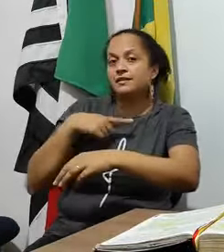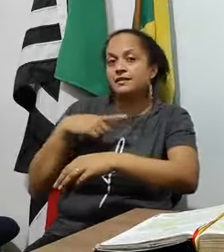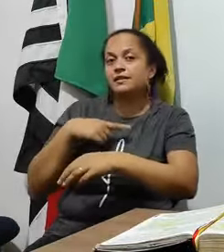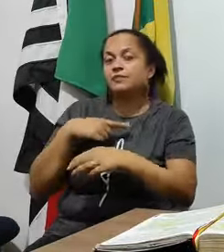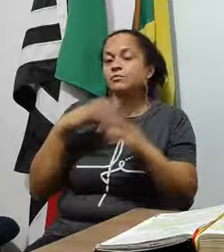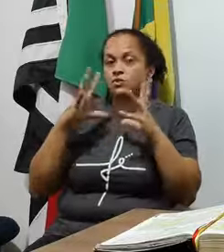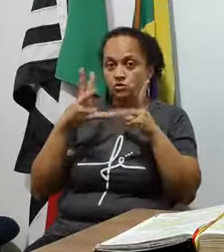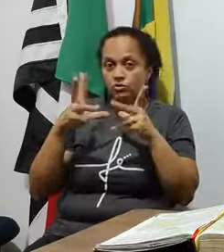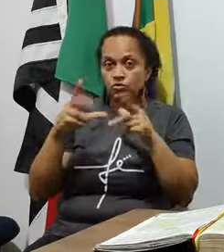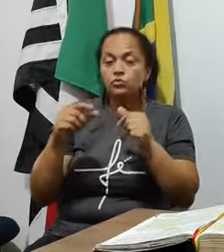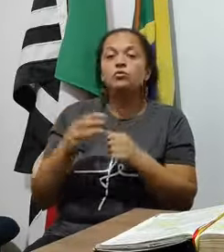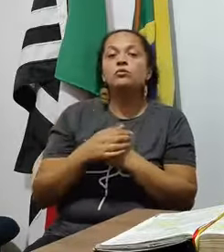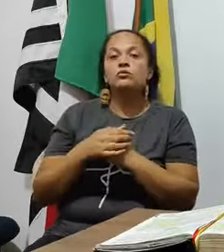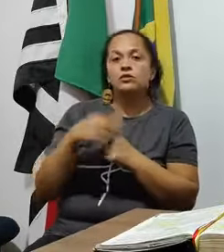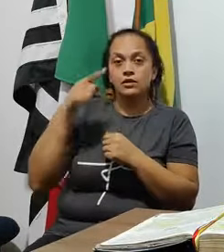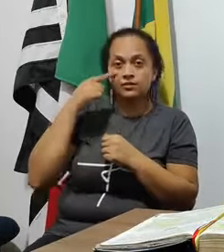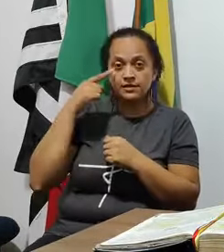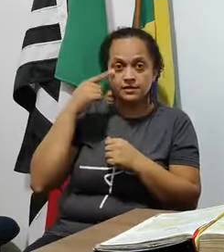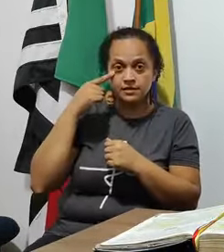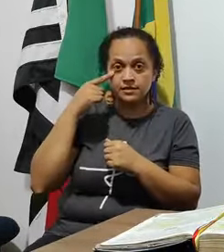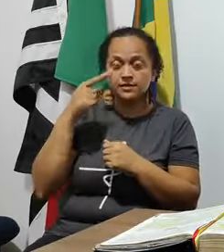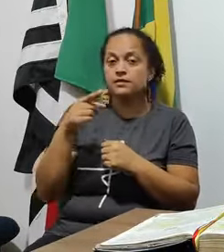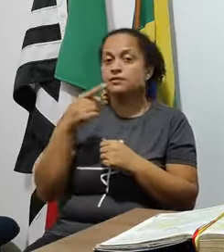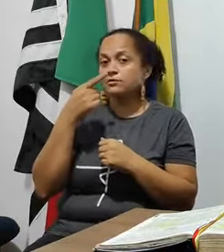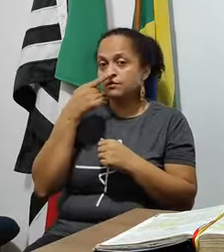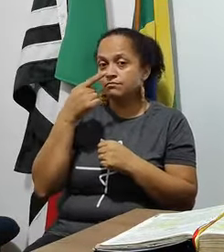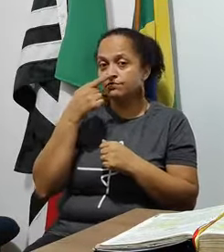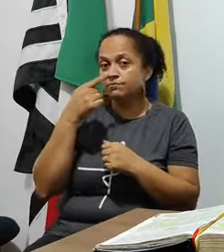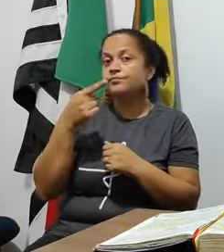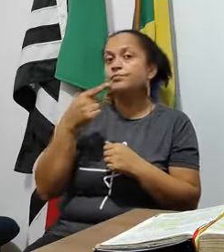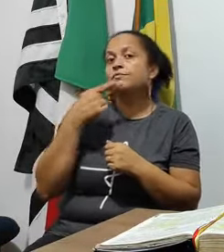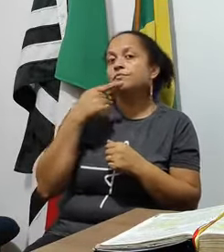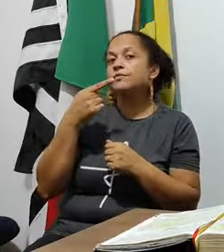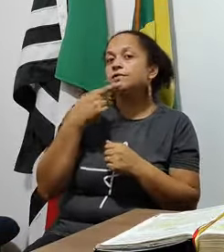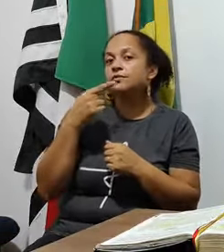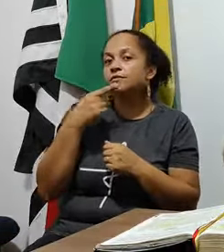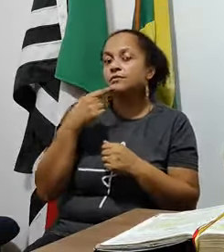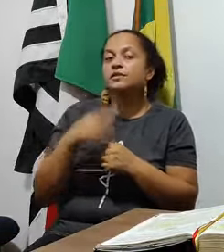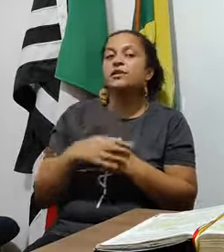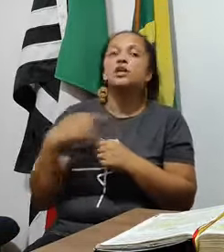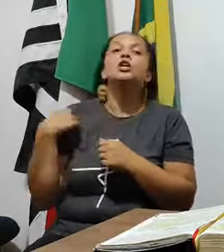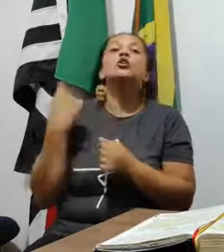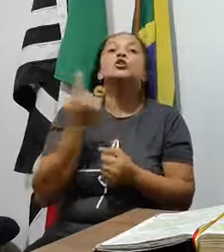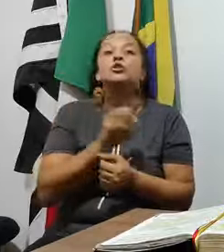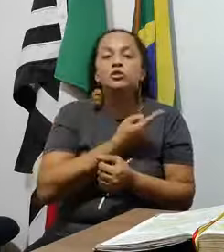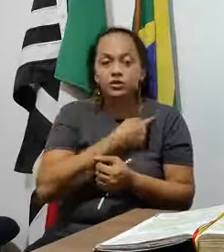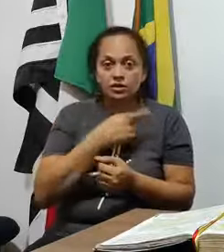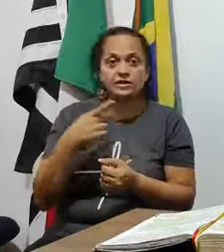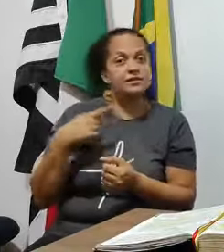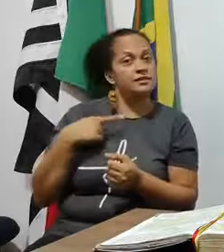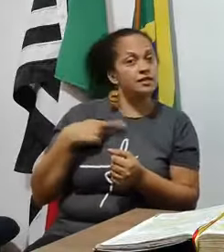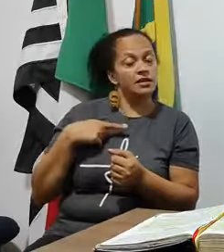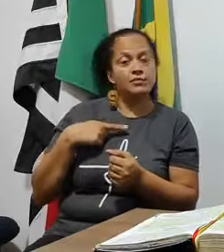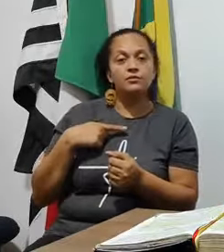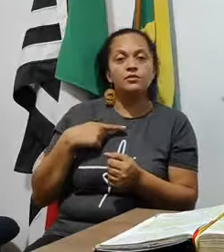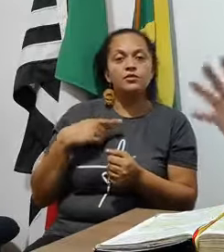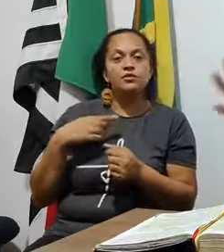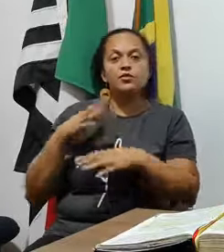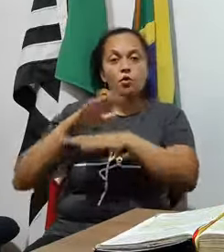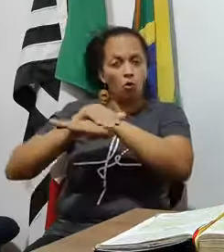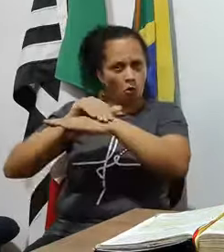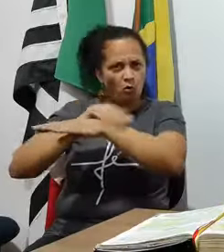visão, olfato, paladar, tato e audição, nós nos relacionamos com o mundo físico, com